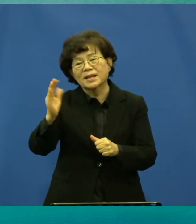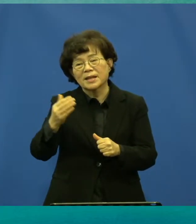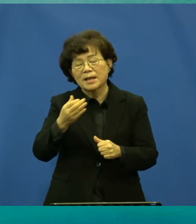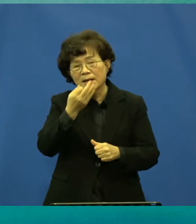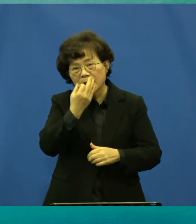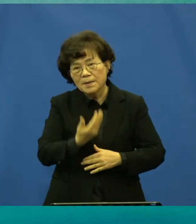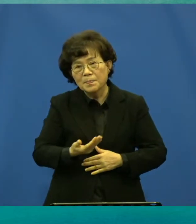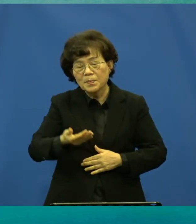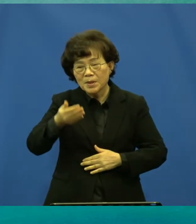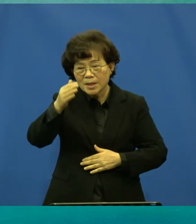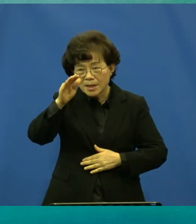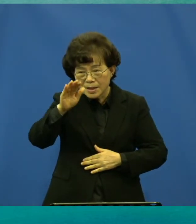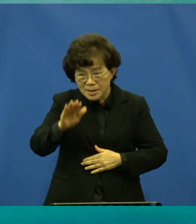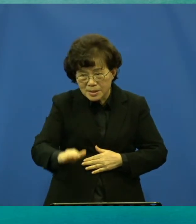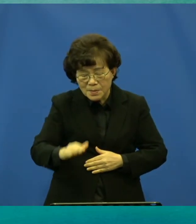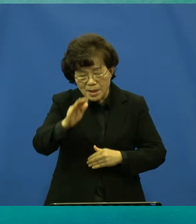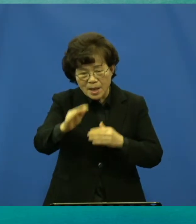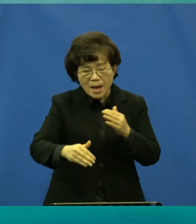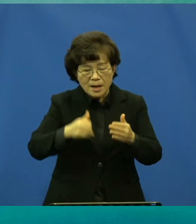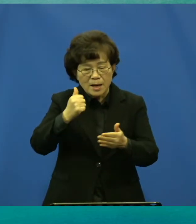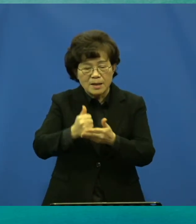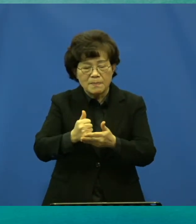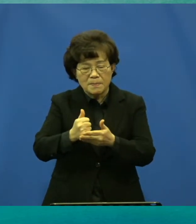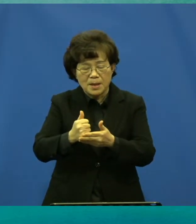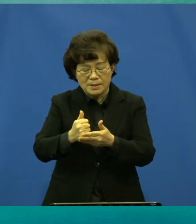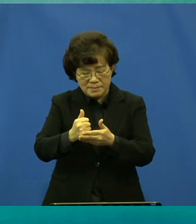힘들어도 소명 안에 머물러 있어야 합니다.